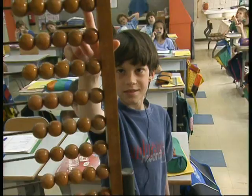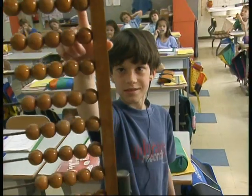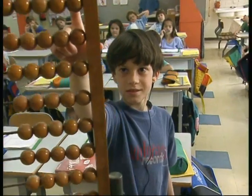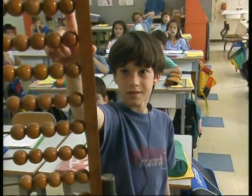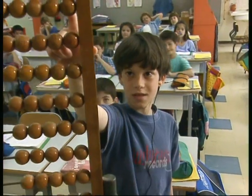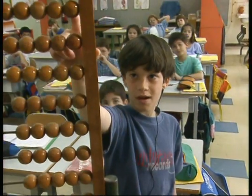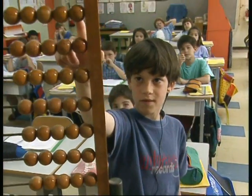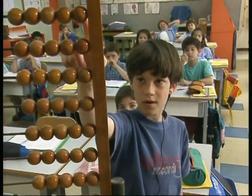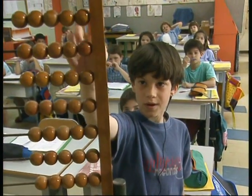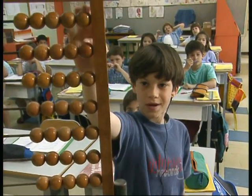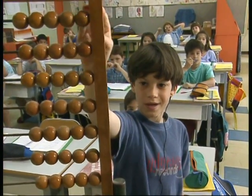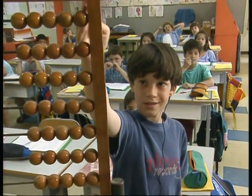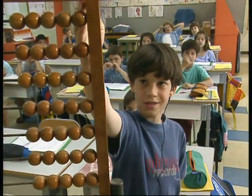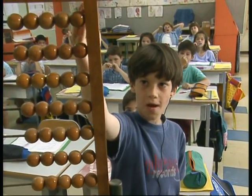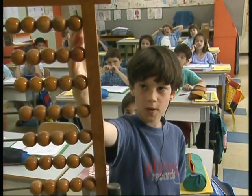vais...